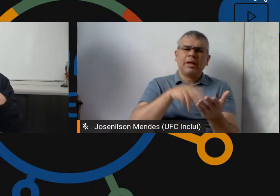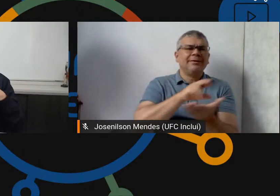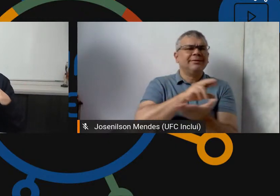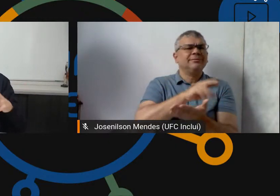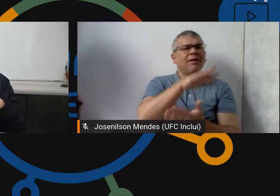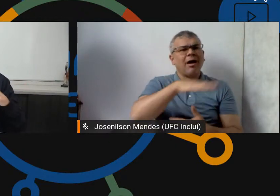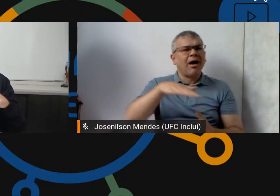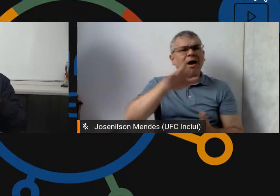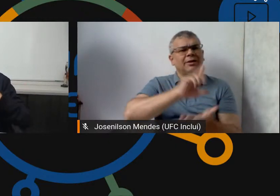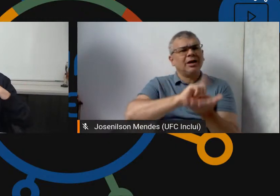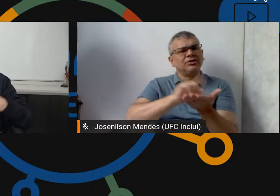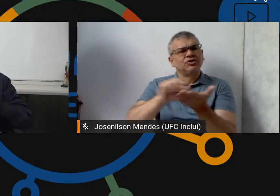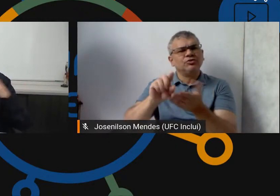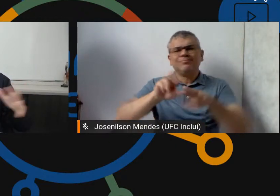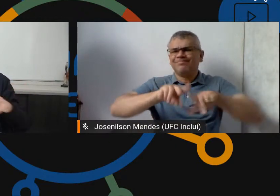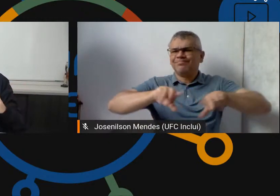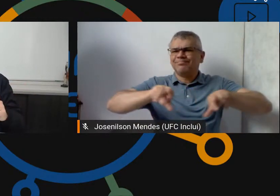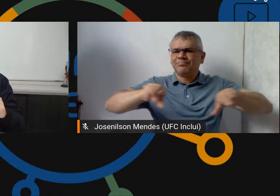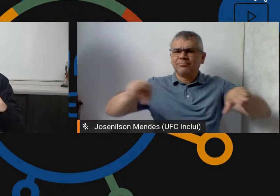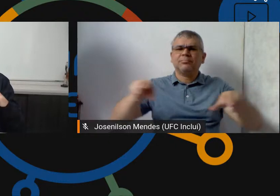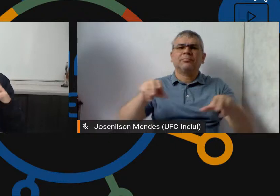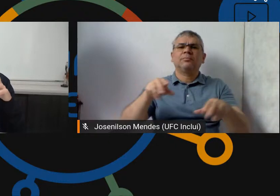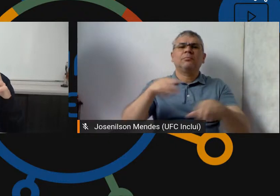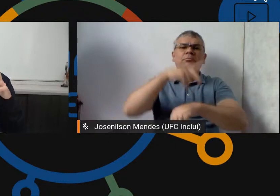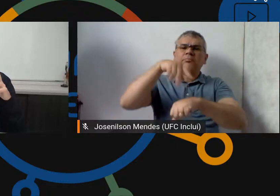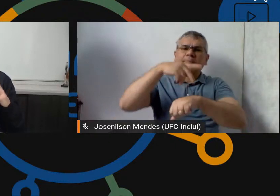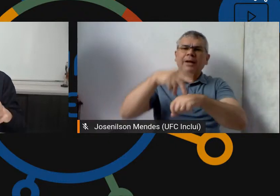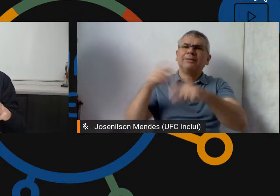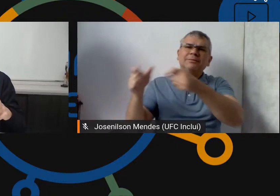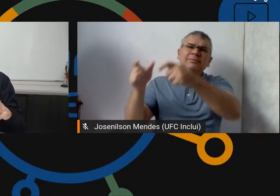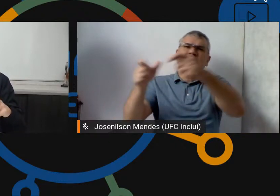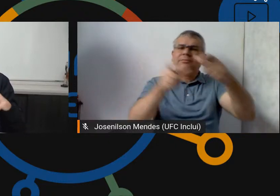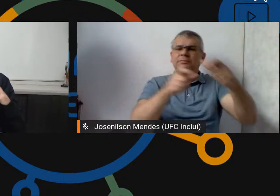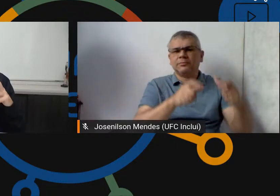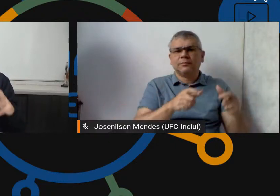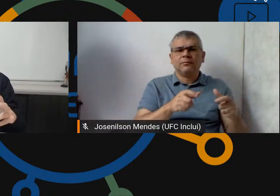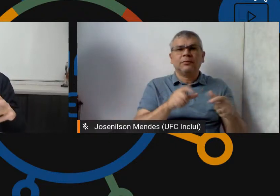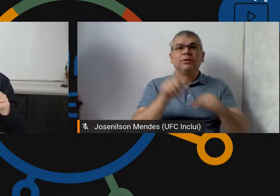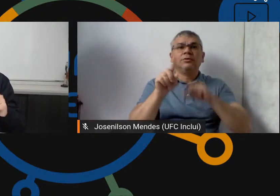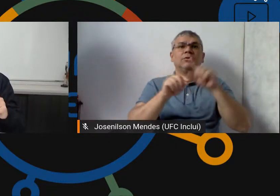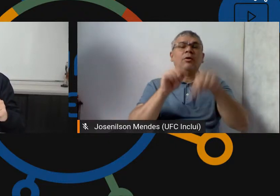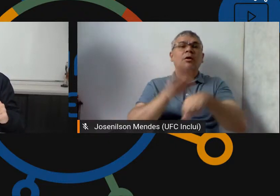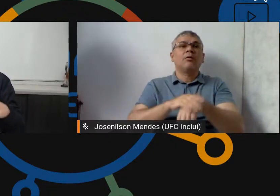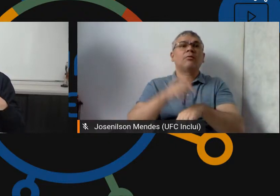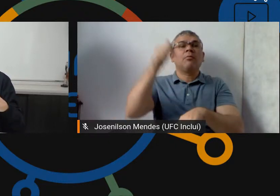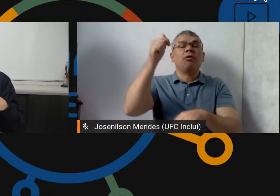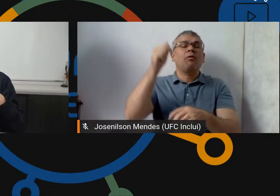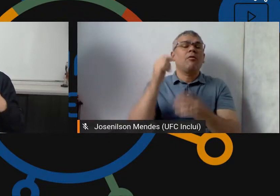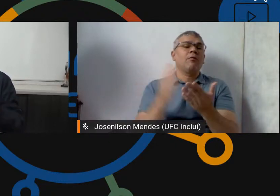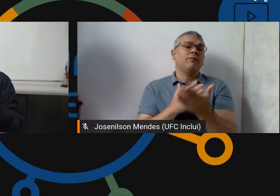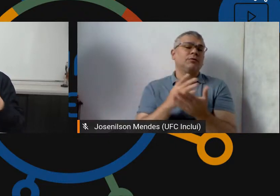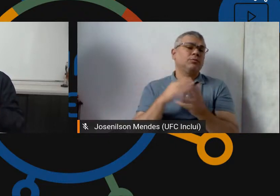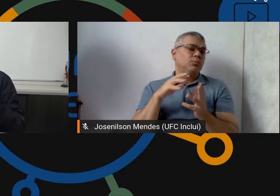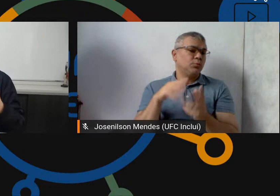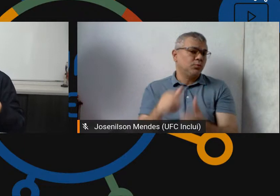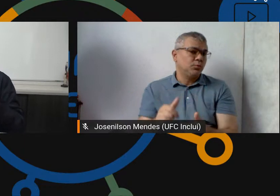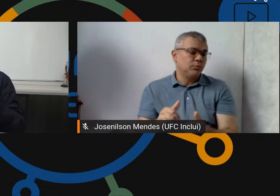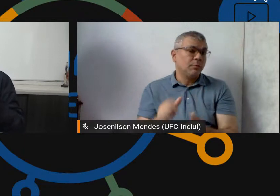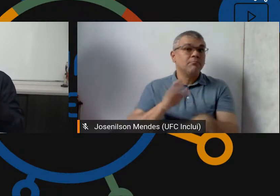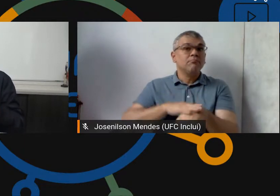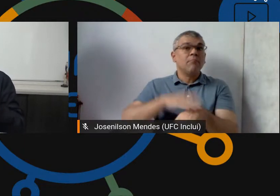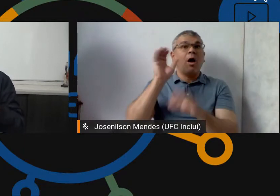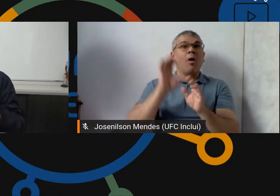áreas, leia artigos de vários países, sabe, das melhores revistas do mundo, das mais conceituadas, e você vai